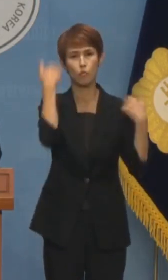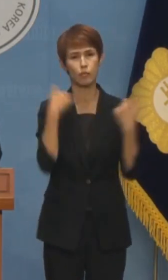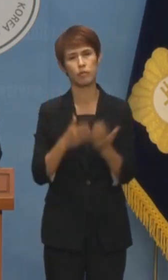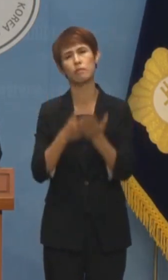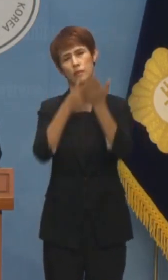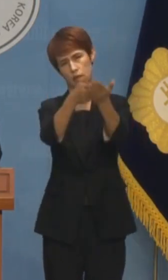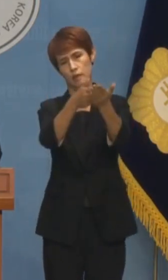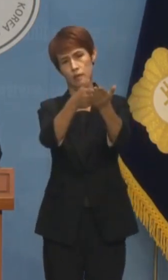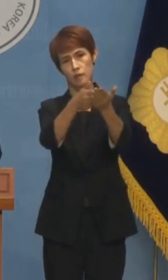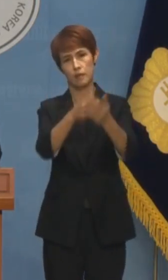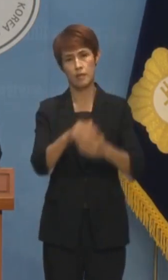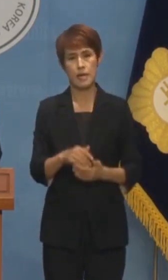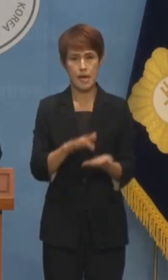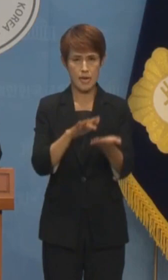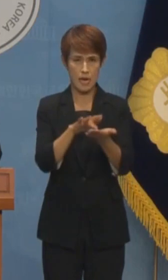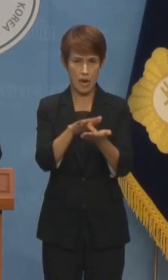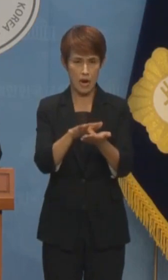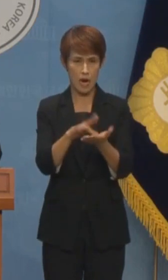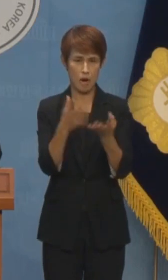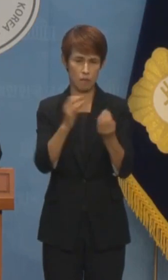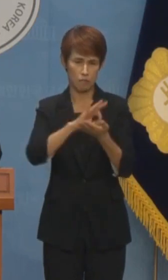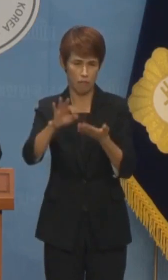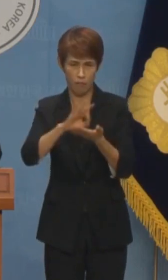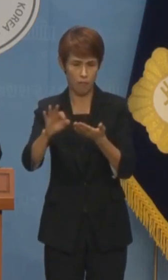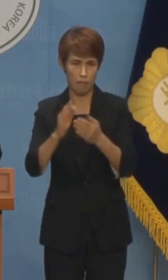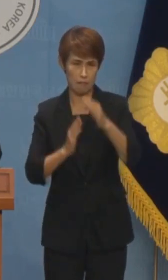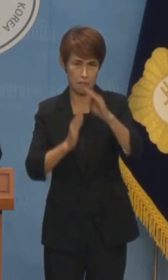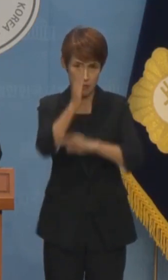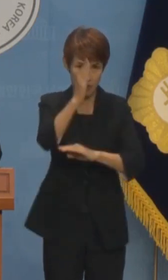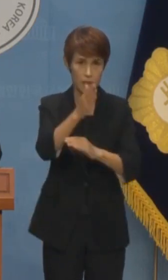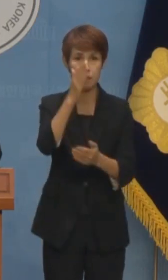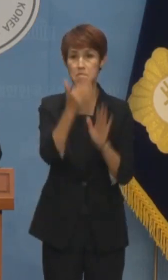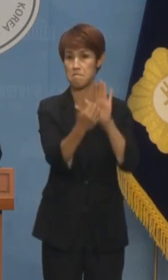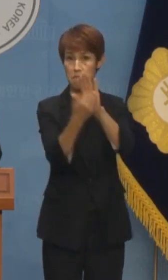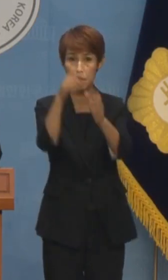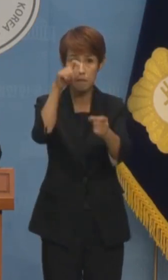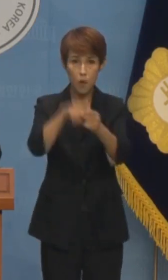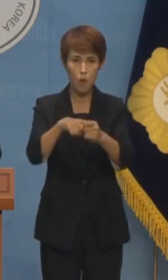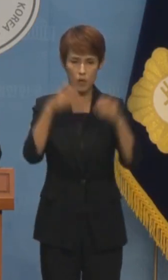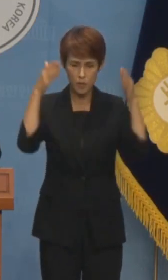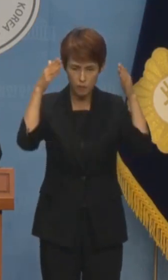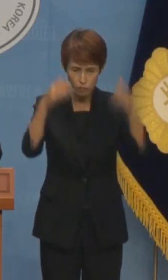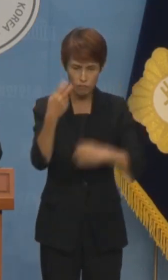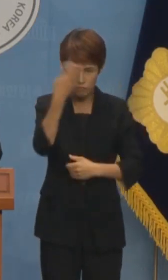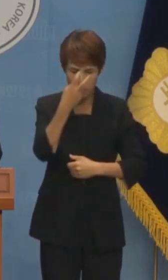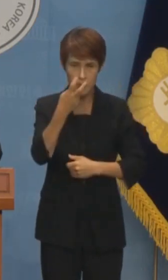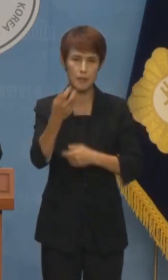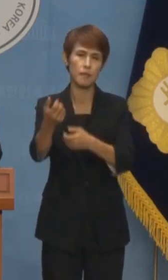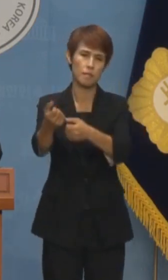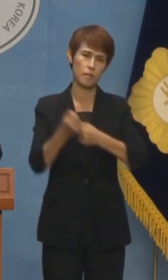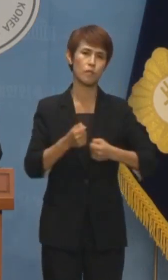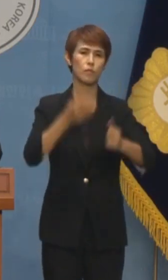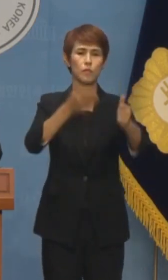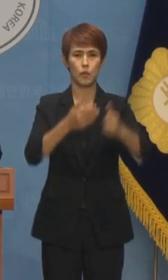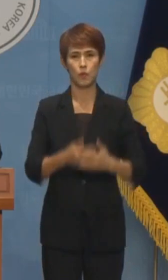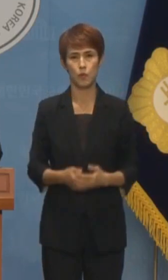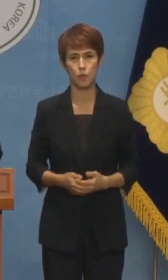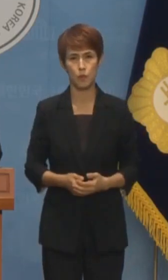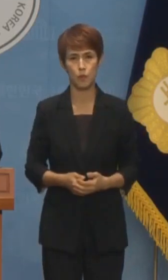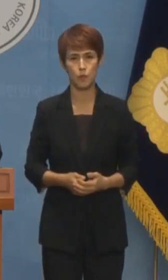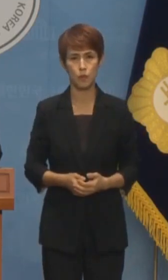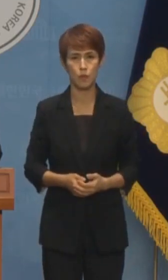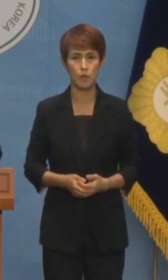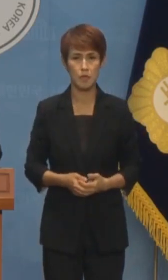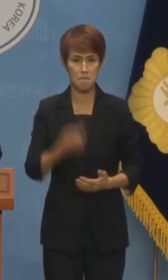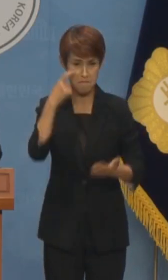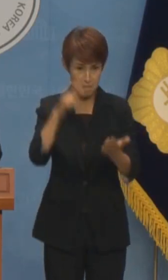보다 실효성 있는 약물 오남용 예방을 위해 집중 점검 시기를 더욱 일찍 앞당기고 그 기간 동안 연장하며